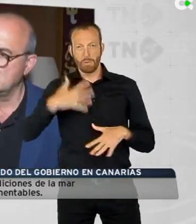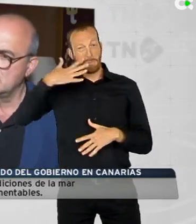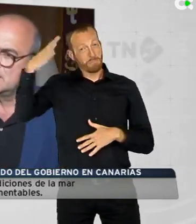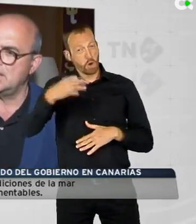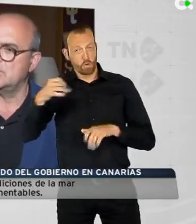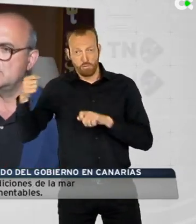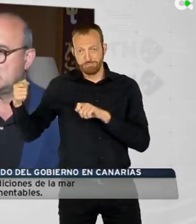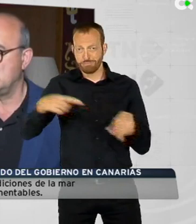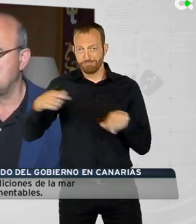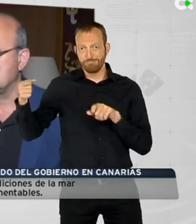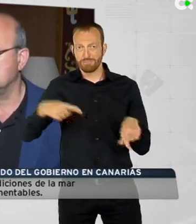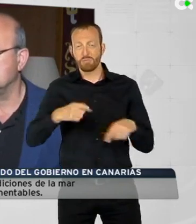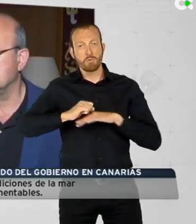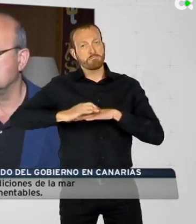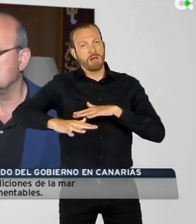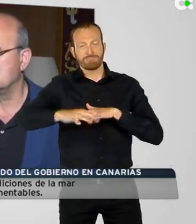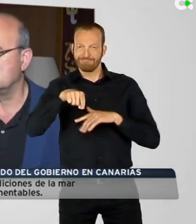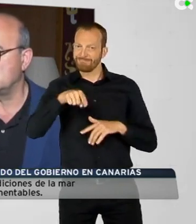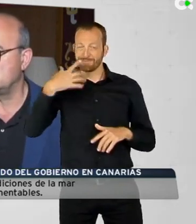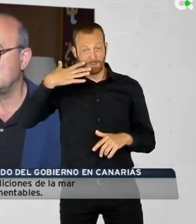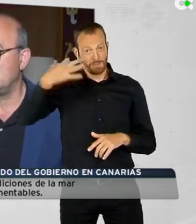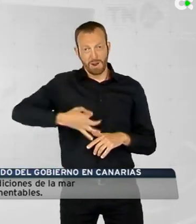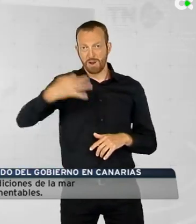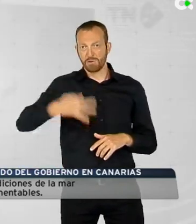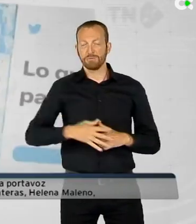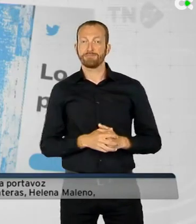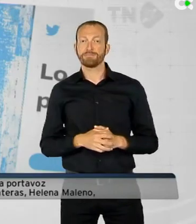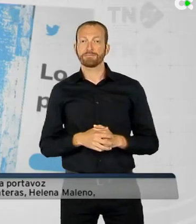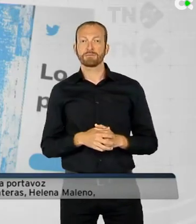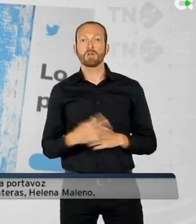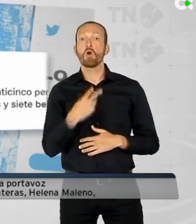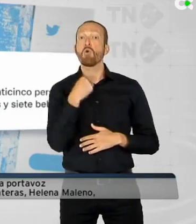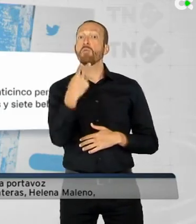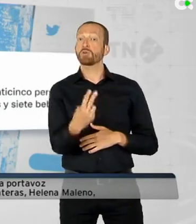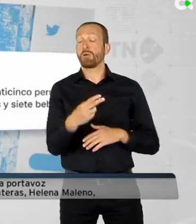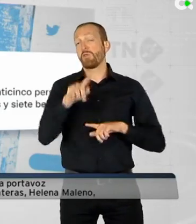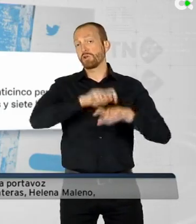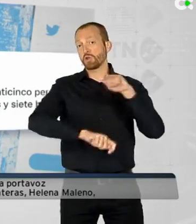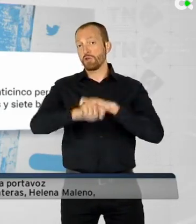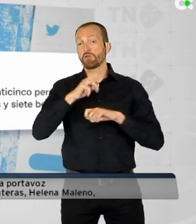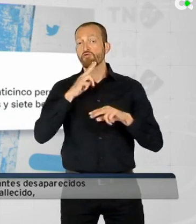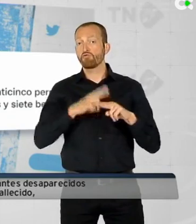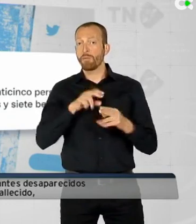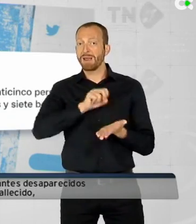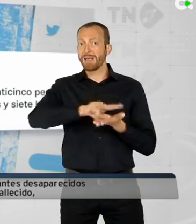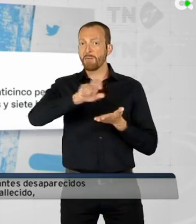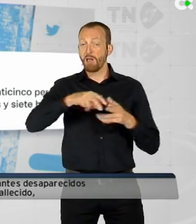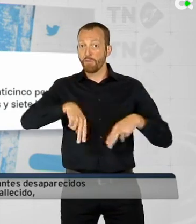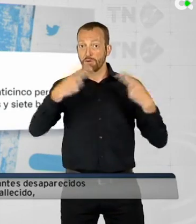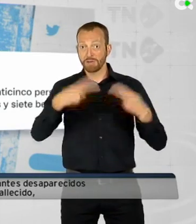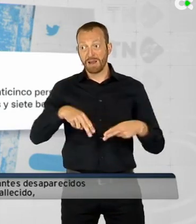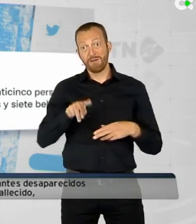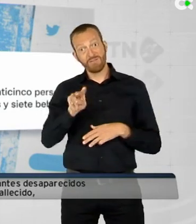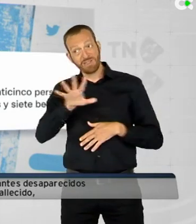que las condiciones en la mar son lamentables. Según la portavoz de Caminando Fronteras, Elena Maleno, 25 de esos